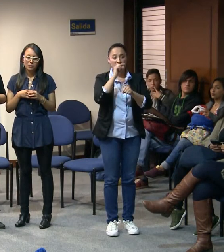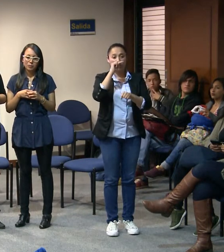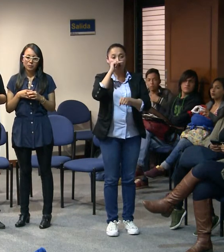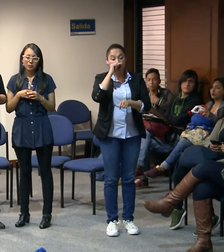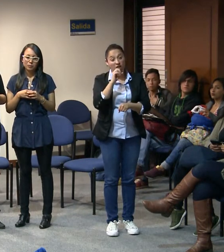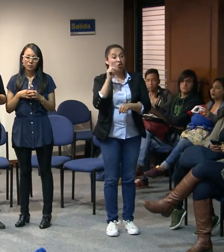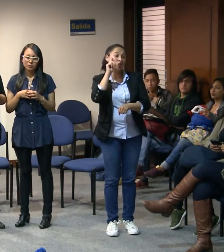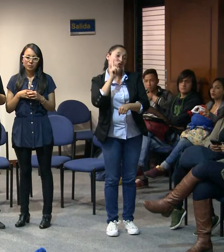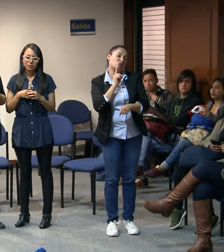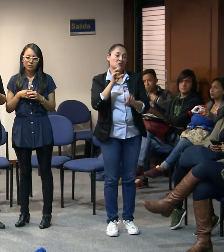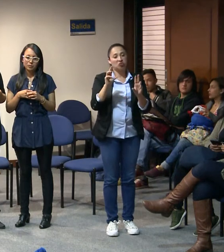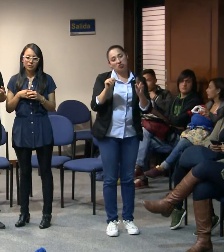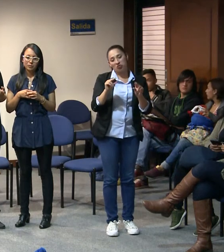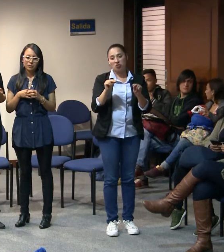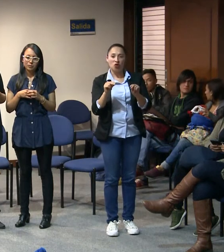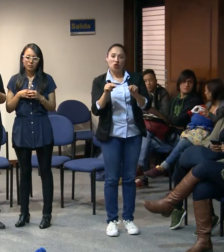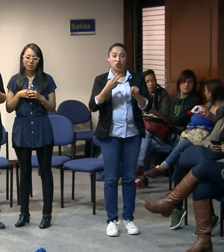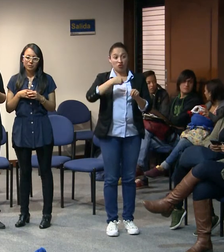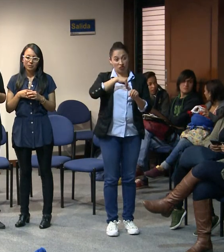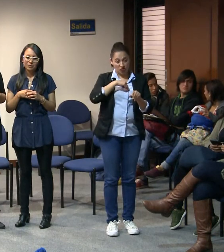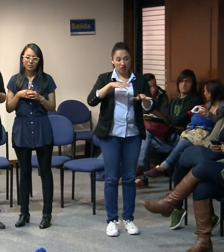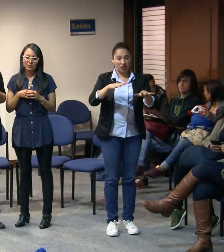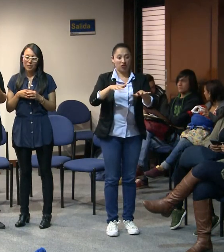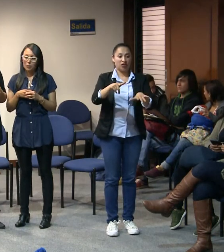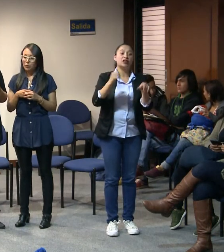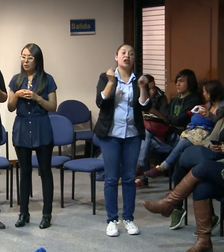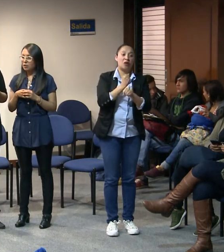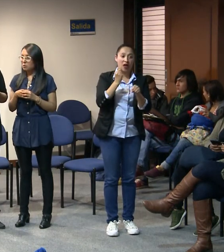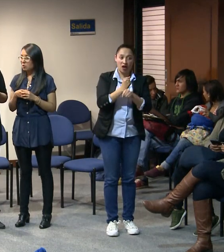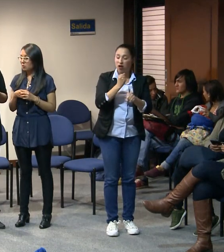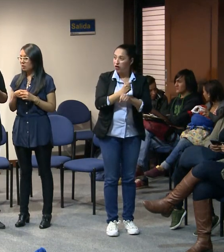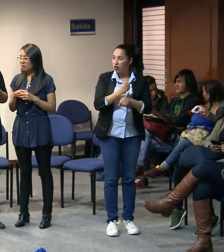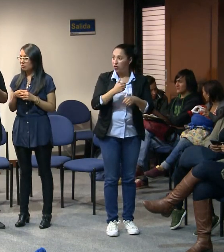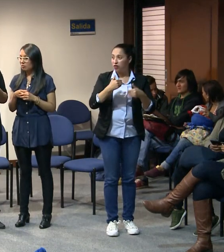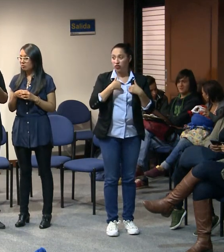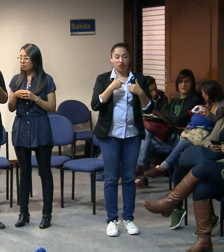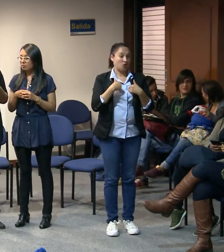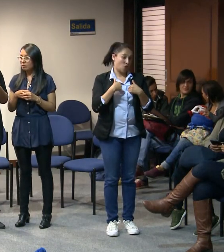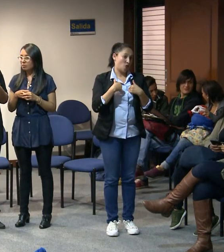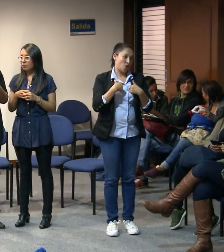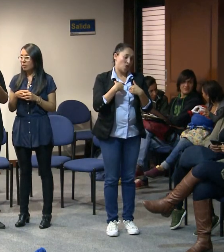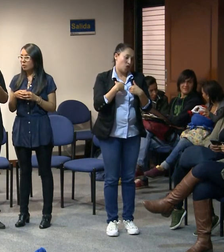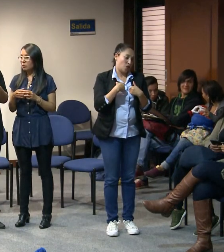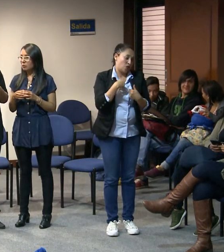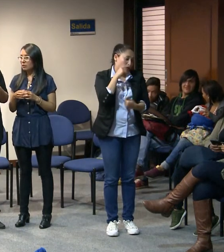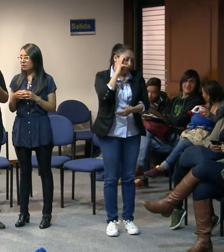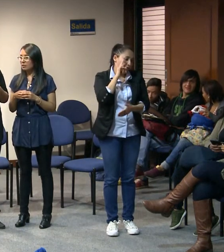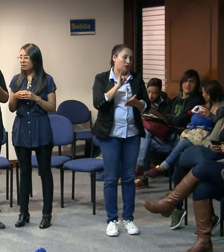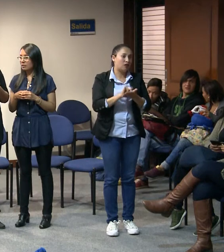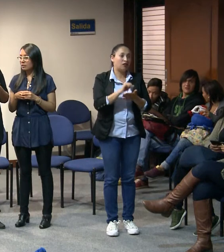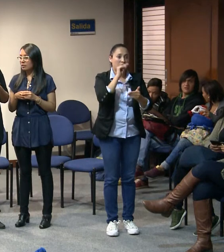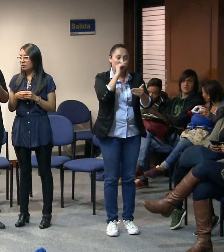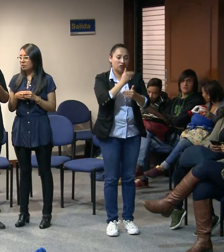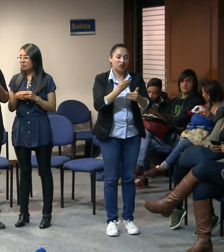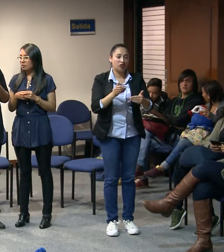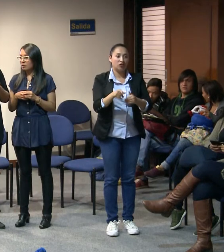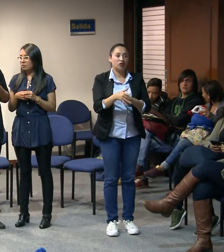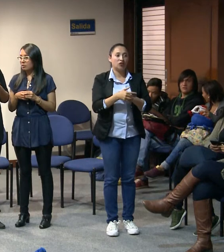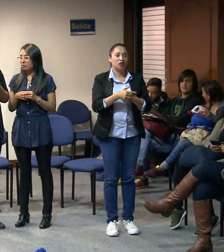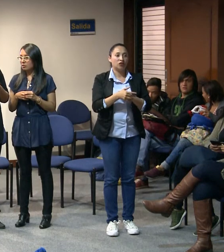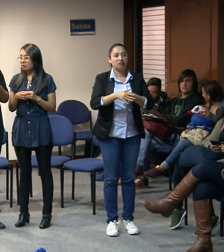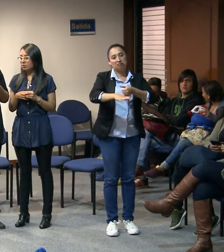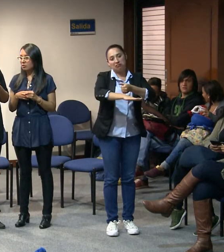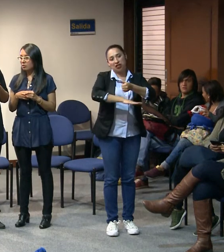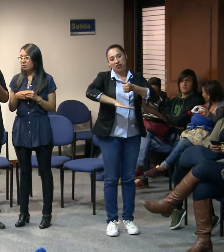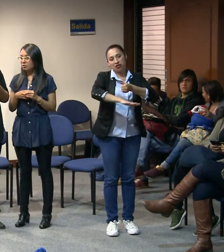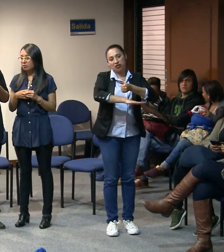porque en los procesos que nosotros trabajamos nos dimos, pues yo creería que los niños vendrían con lo